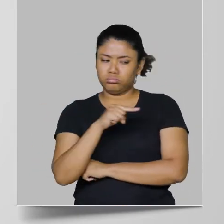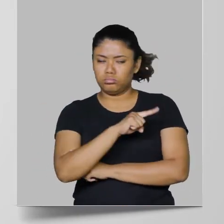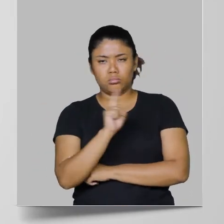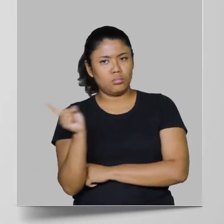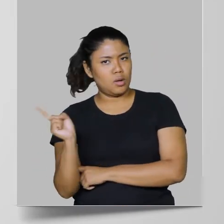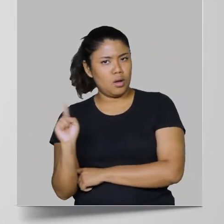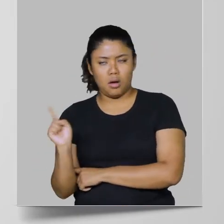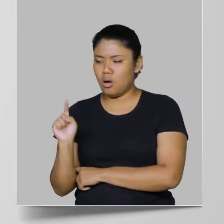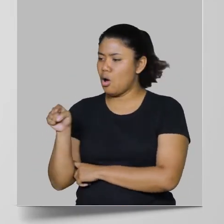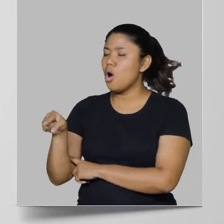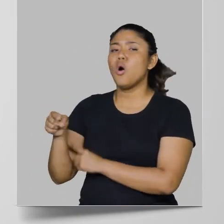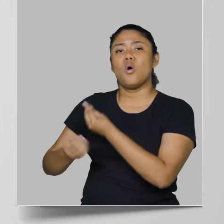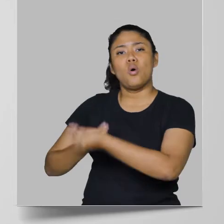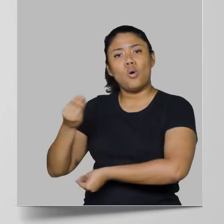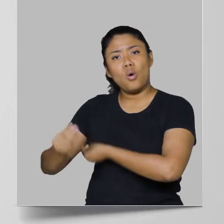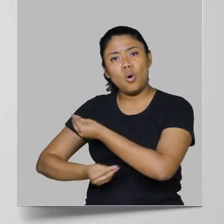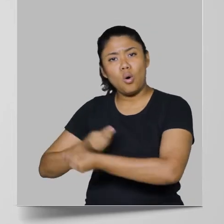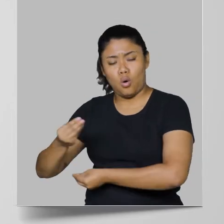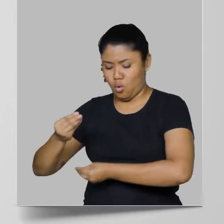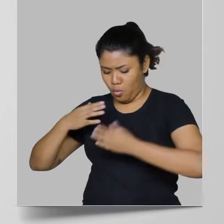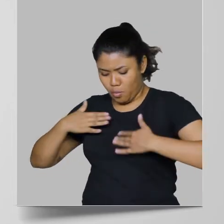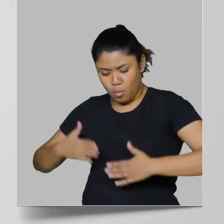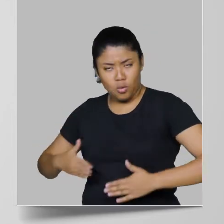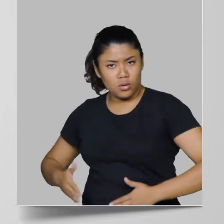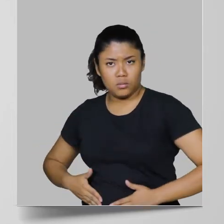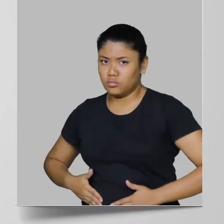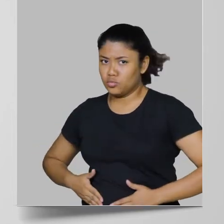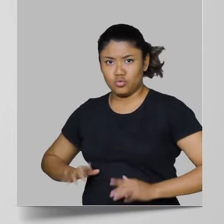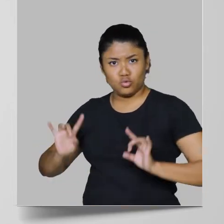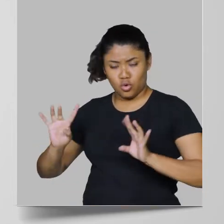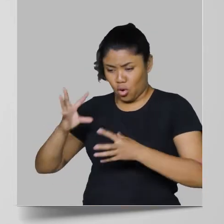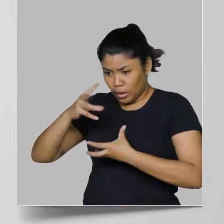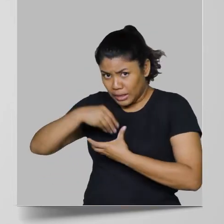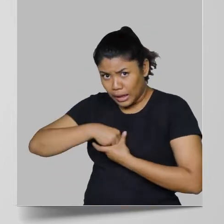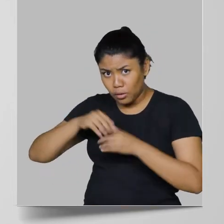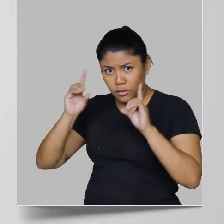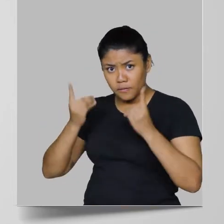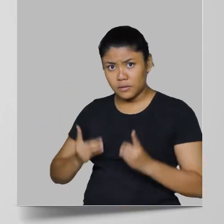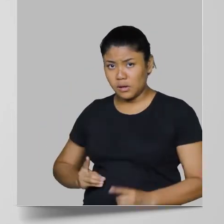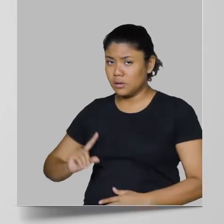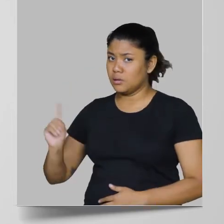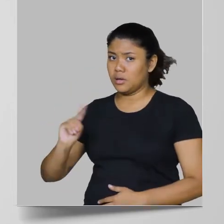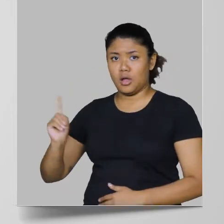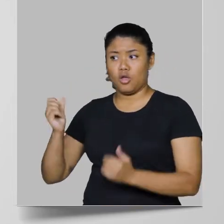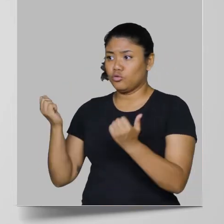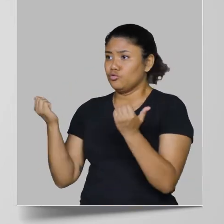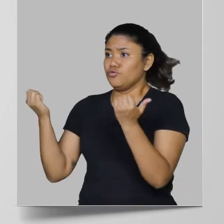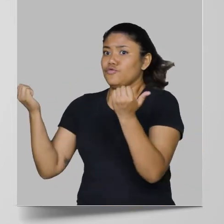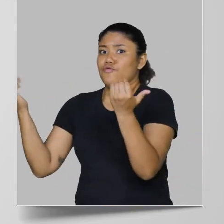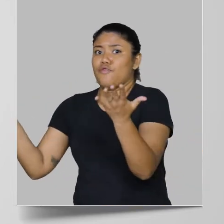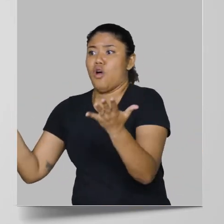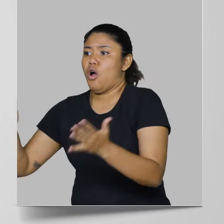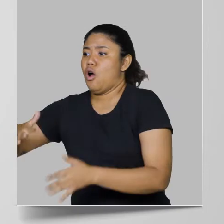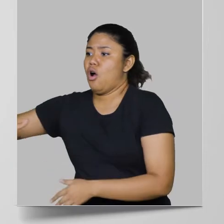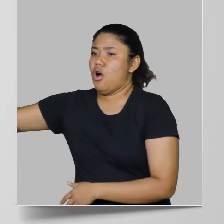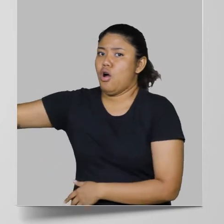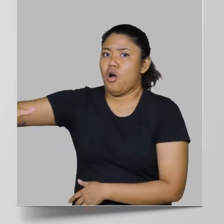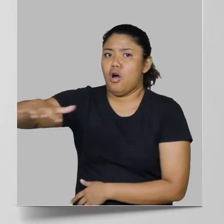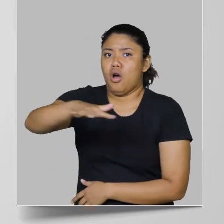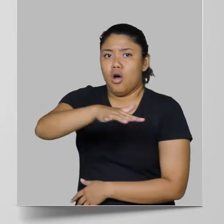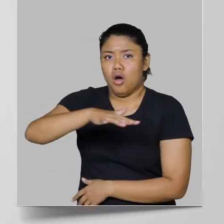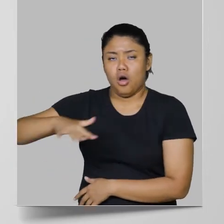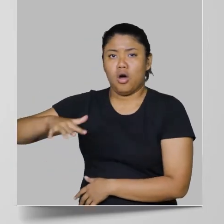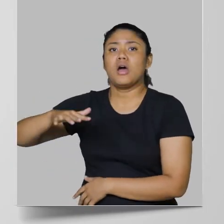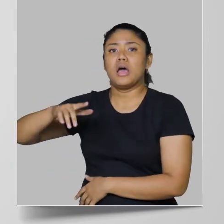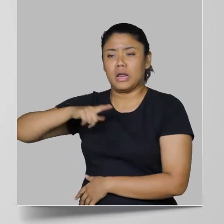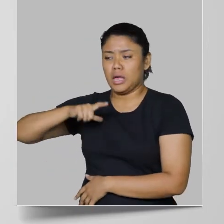que não. O roteiro social vai dizer que ela está além do corpo, ela não é só uma